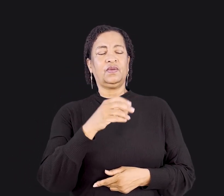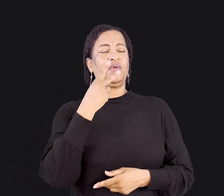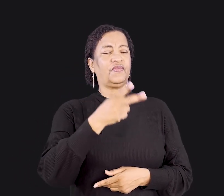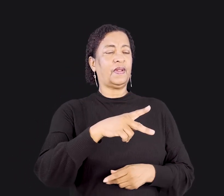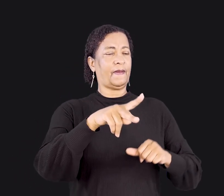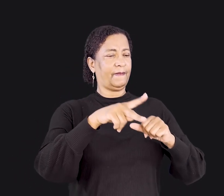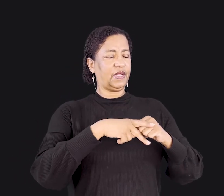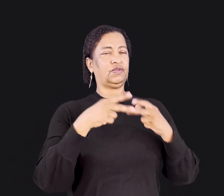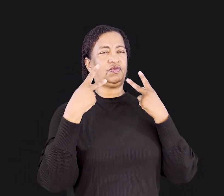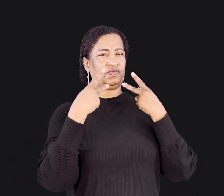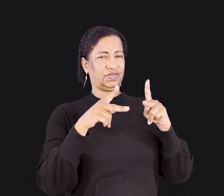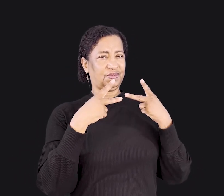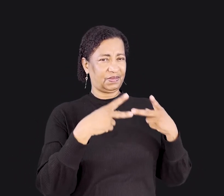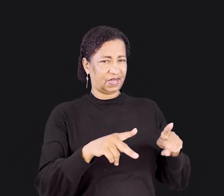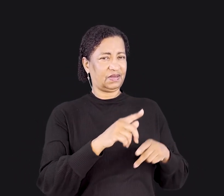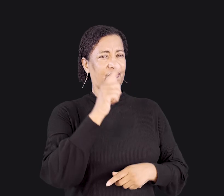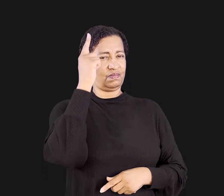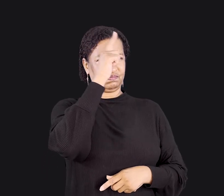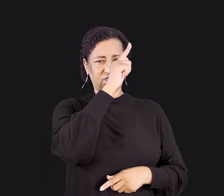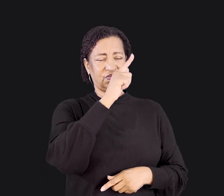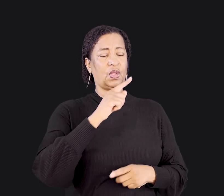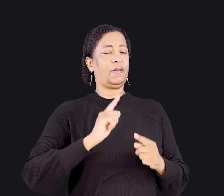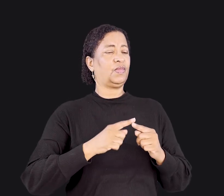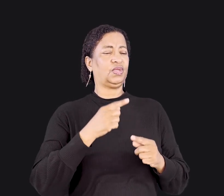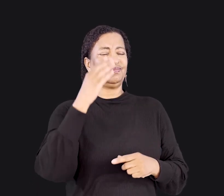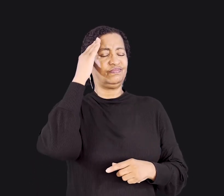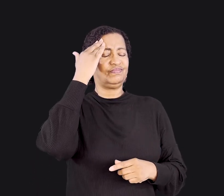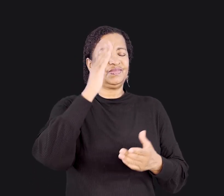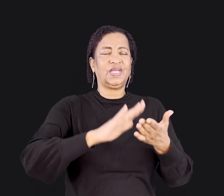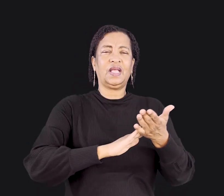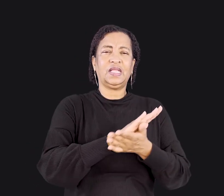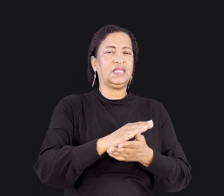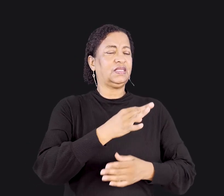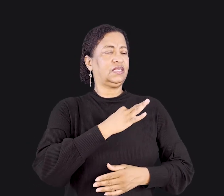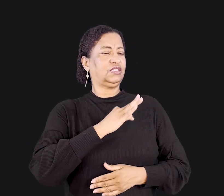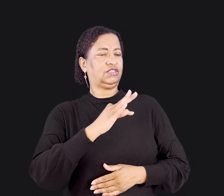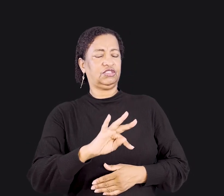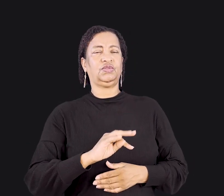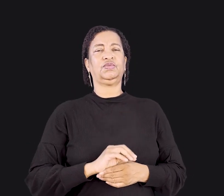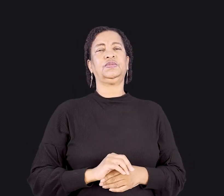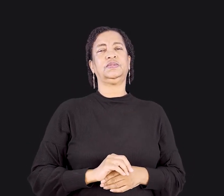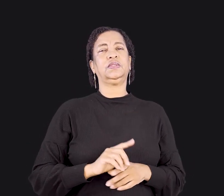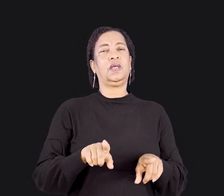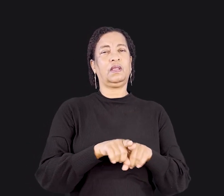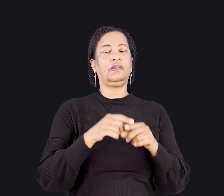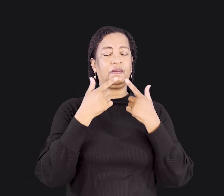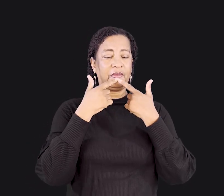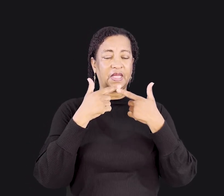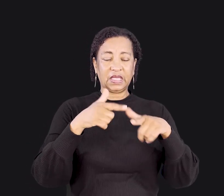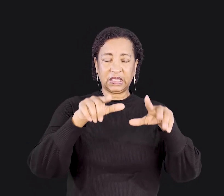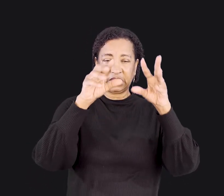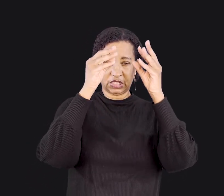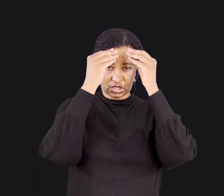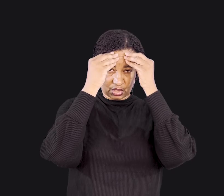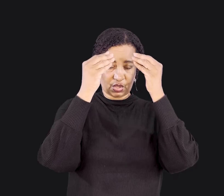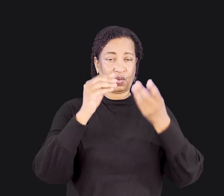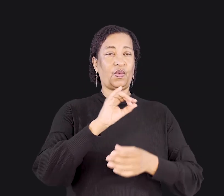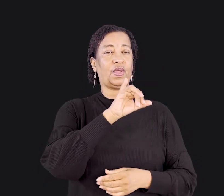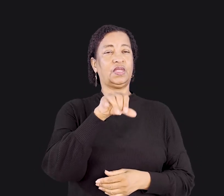Pedro, você vai pregar para os gentios porque eles não entendem nada de teologia, nem de linguagem judaica. E teria mandado o doutor